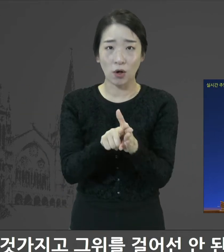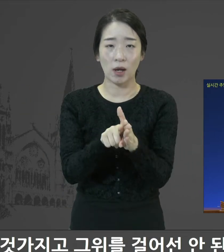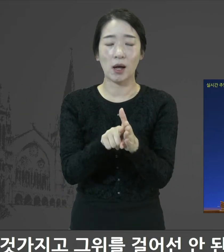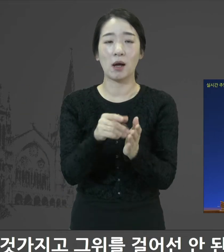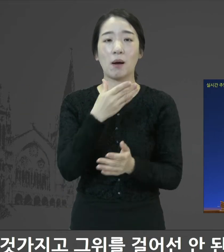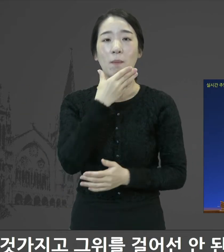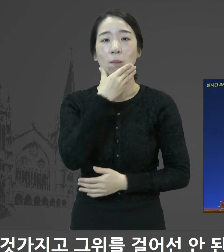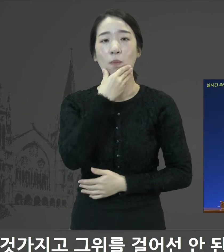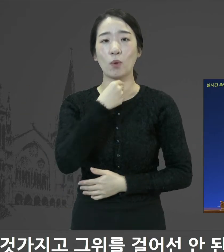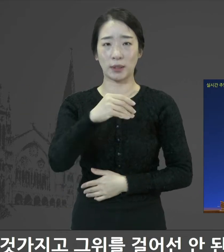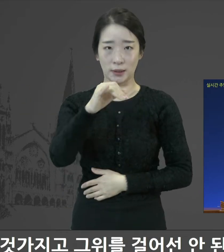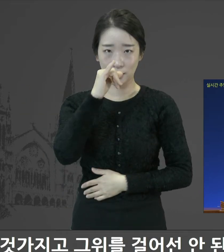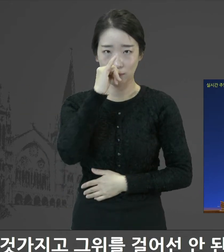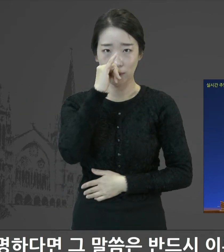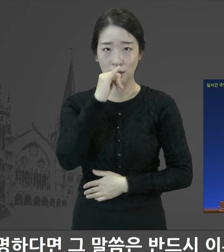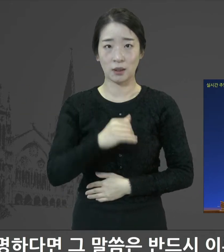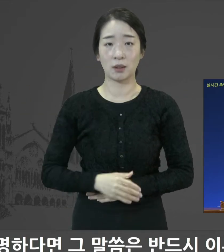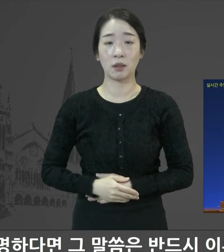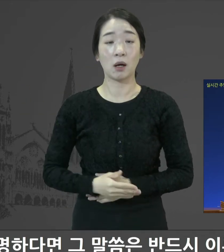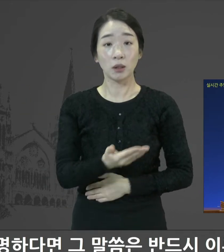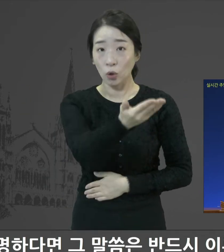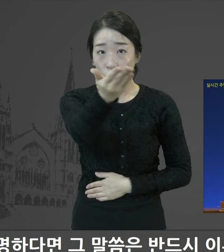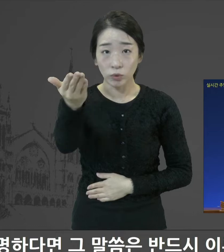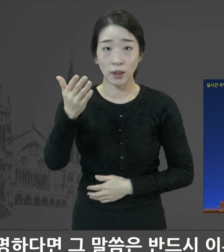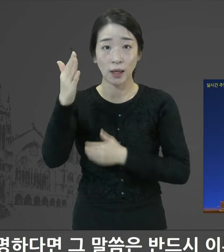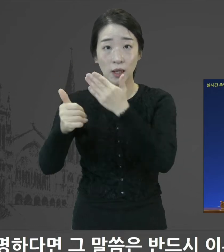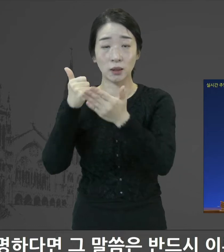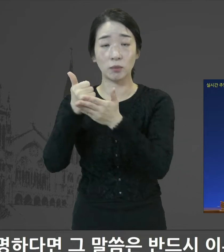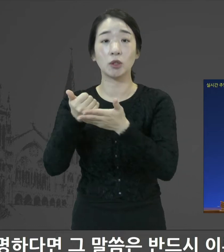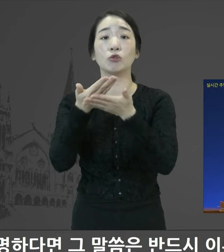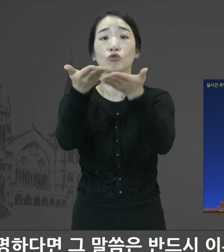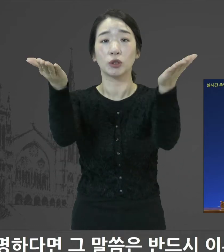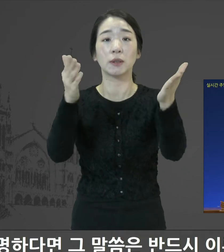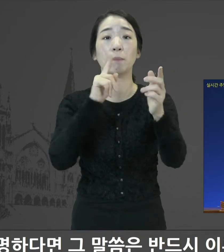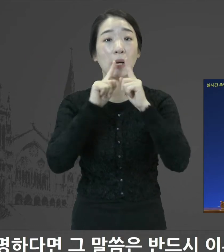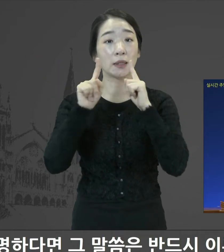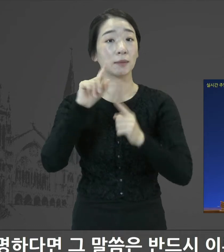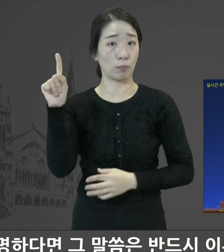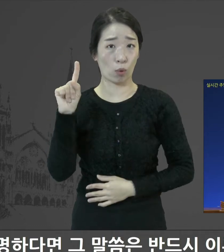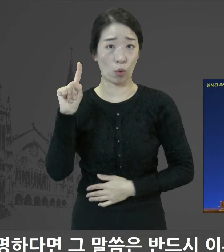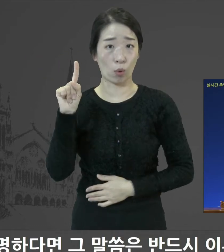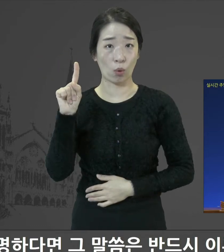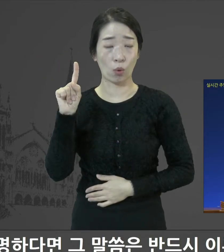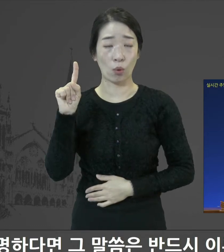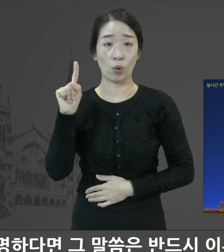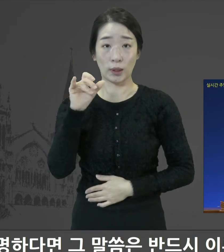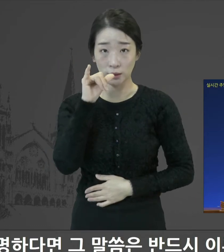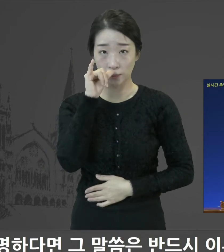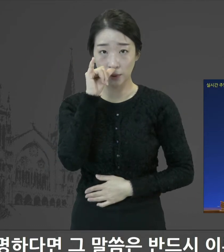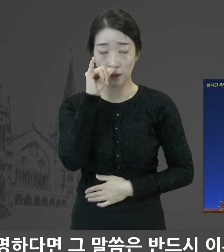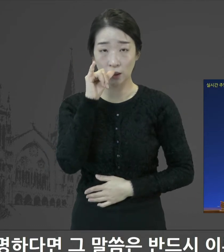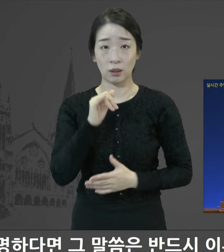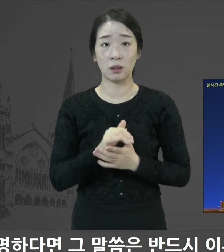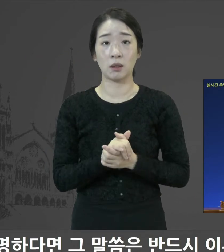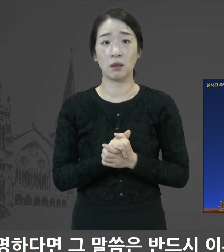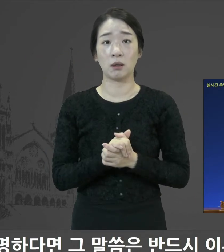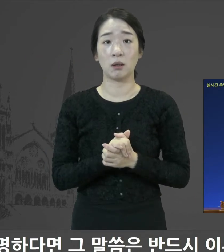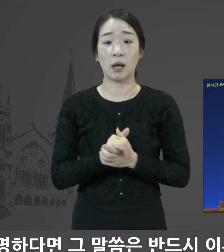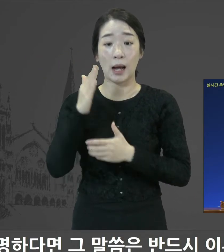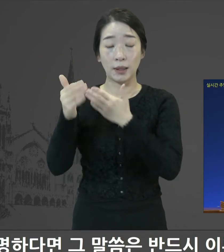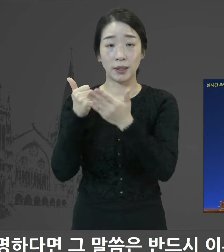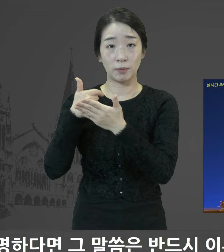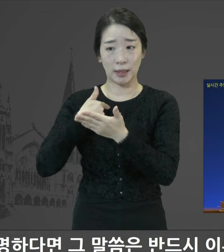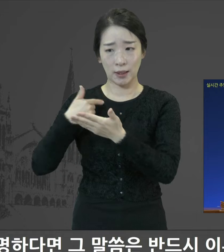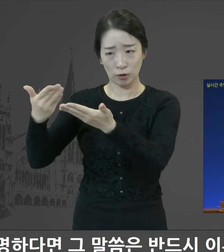주께서 여러분에게 하신 말씀 어떤 거 있습니까? 여러분 기억나는 거 어떤 거 있습니까? 주께서 여러분에게 하신 말씀